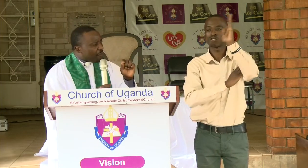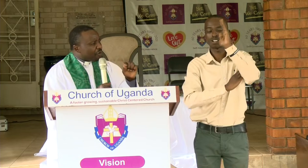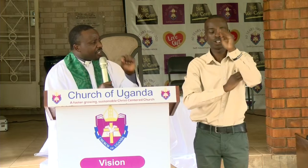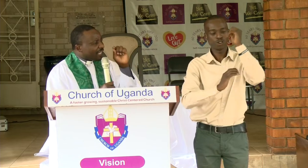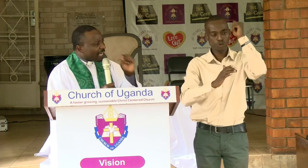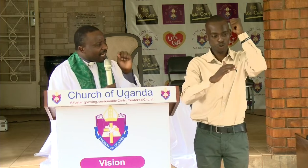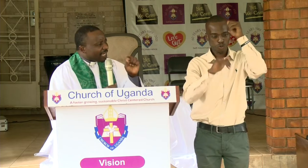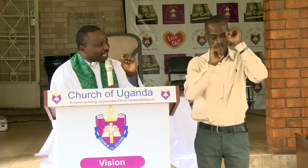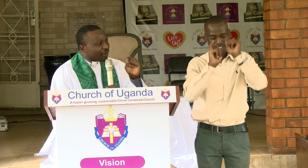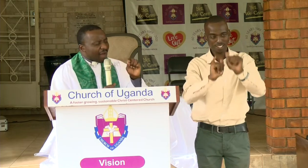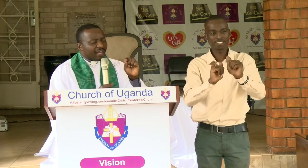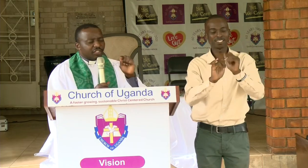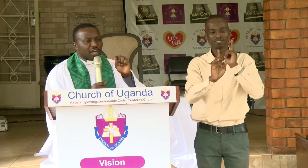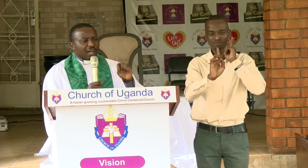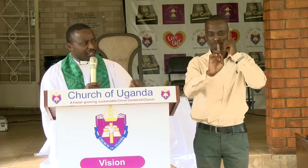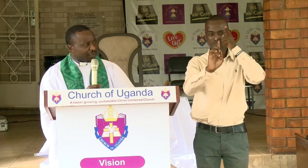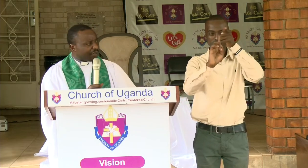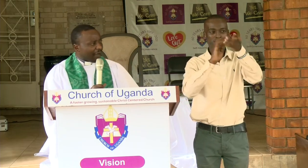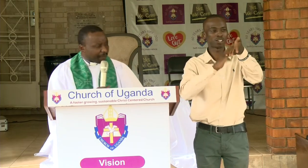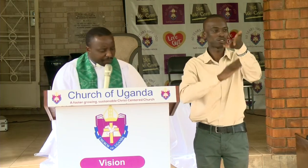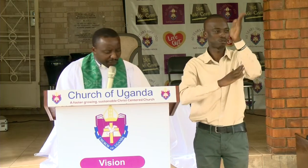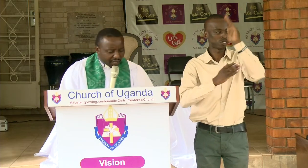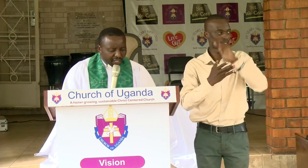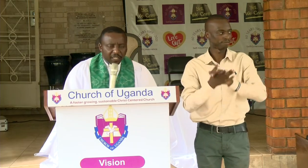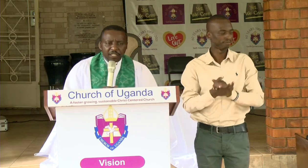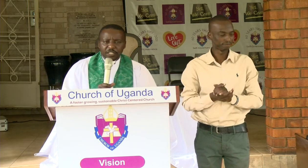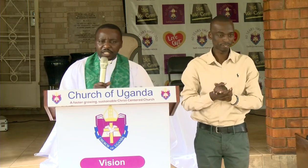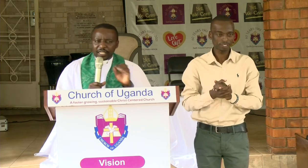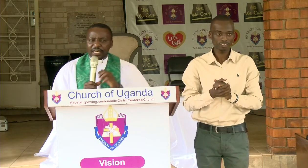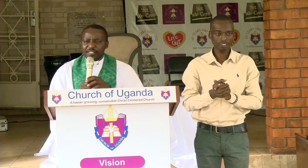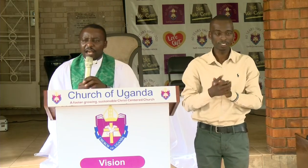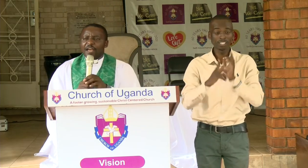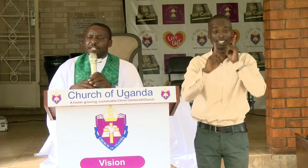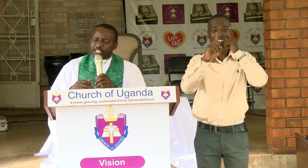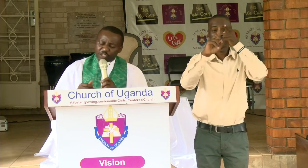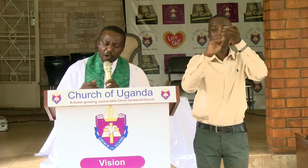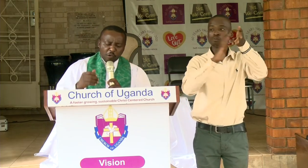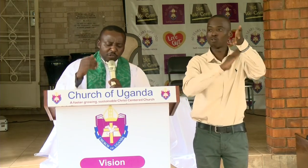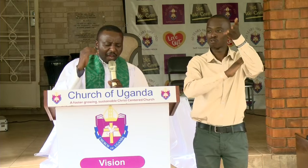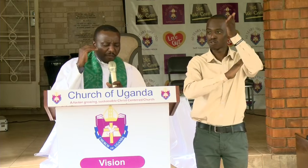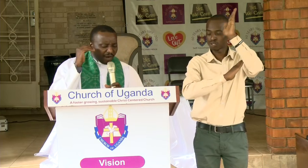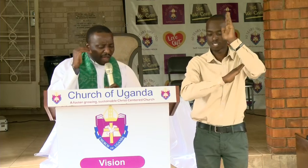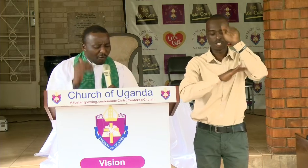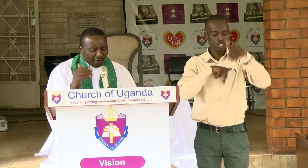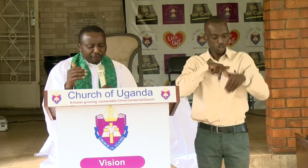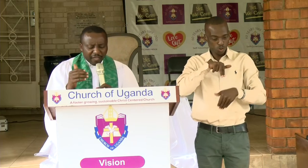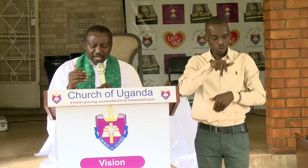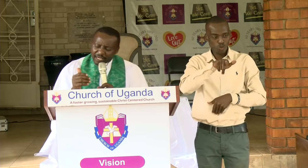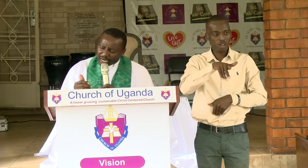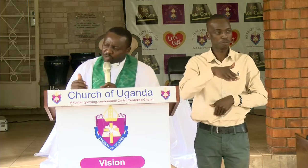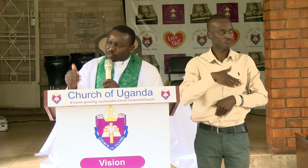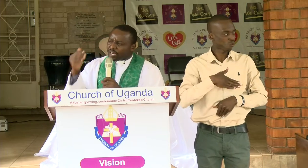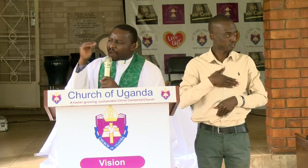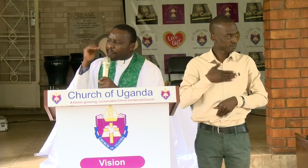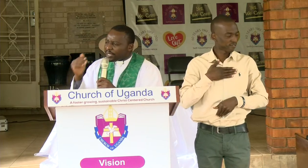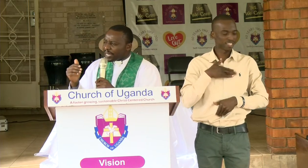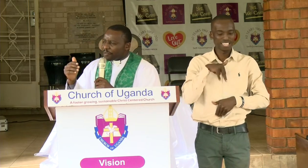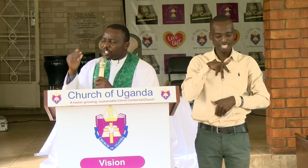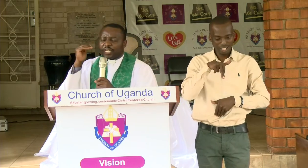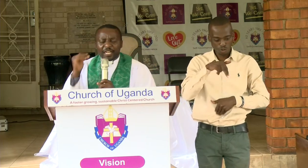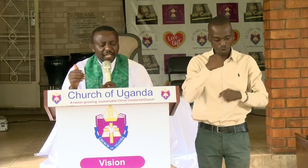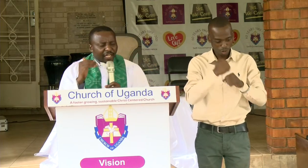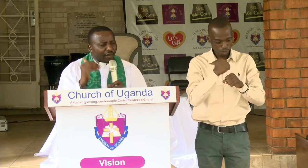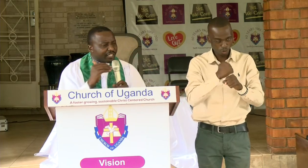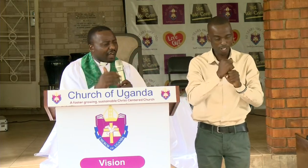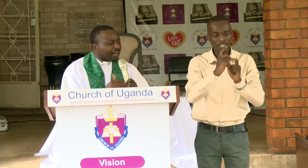okubeera mu kigendererwa kya Katonda kitegeeza nti n'okutambula kwaffe nga tutambulira